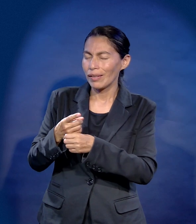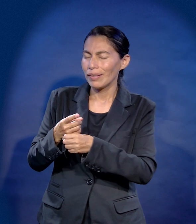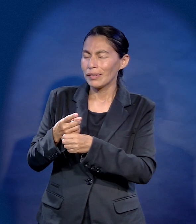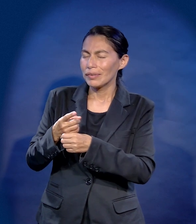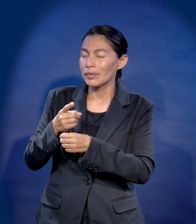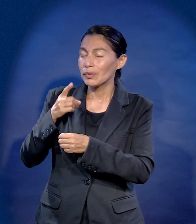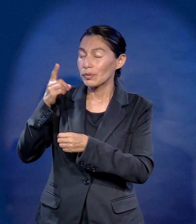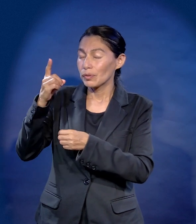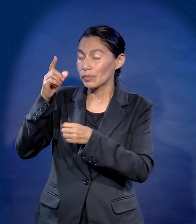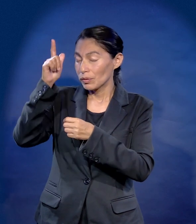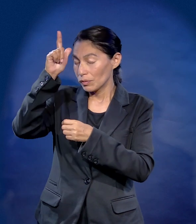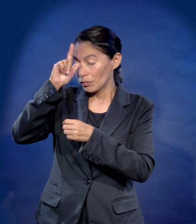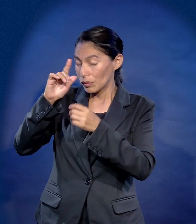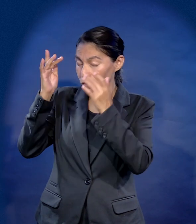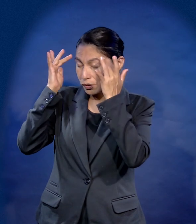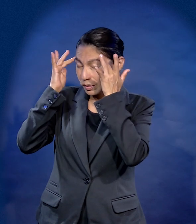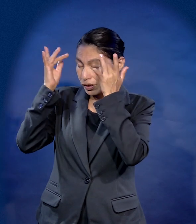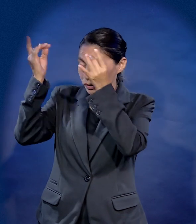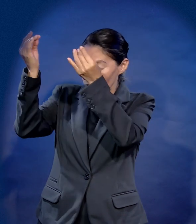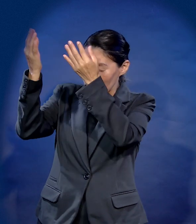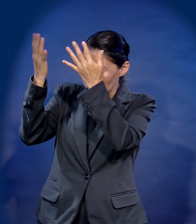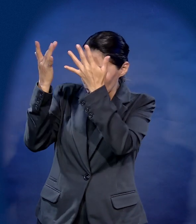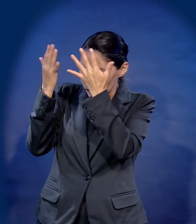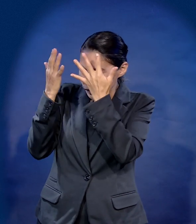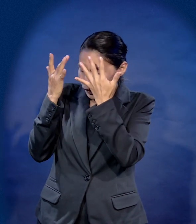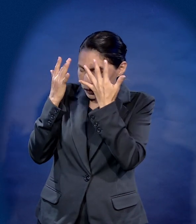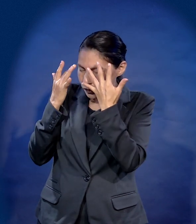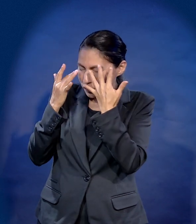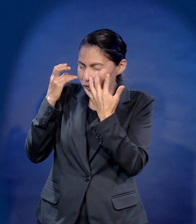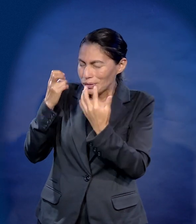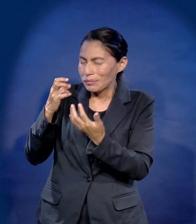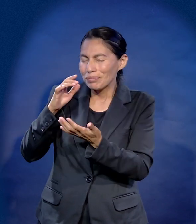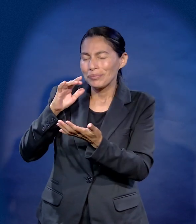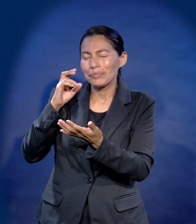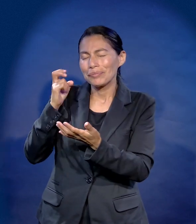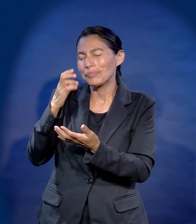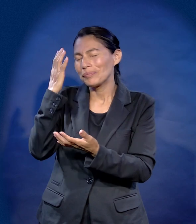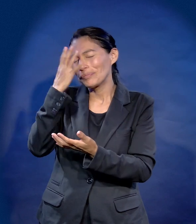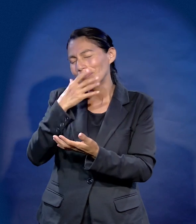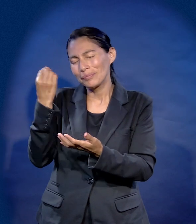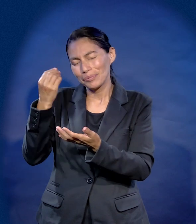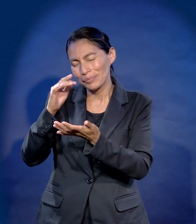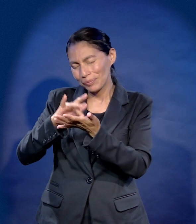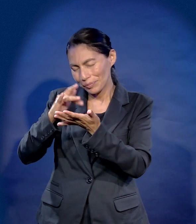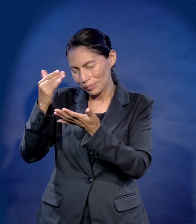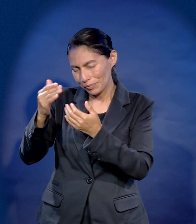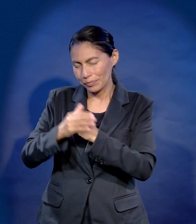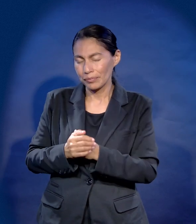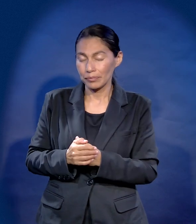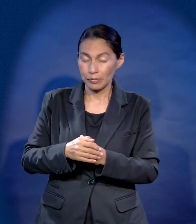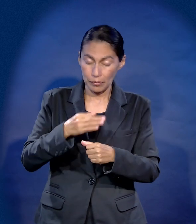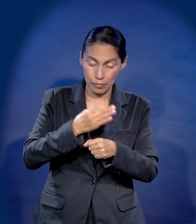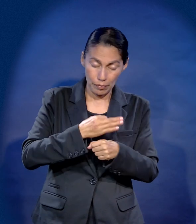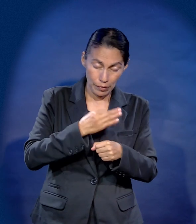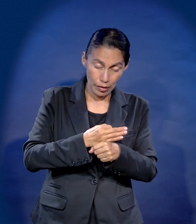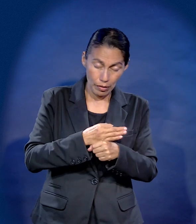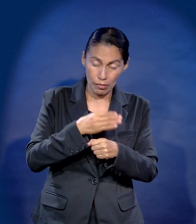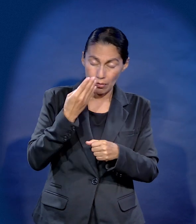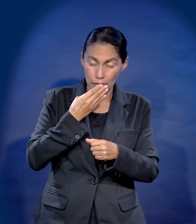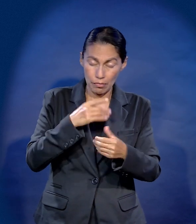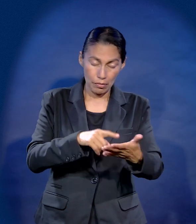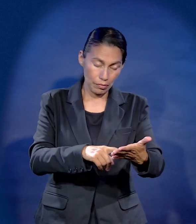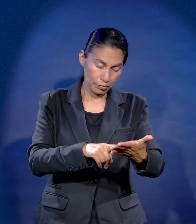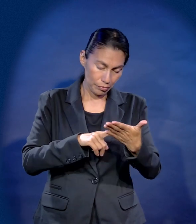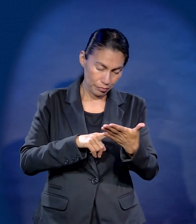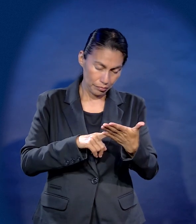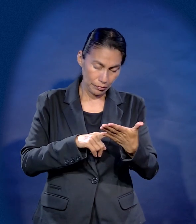de recibir el maravilloso regalo de tu Santo Espíritu. Por eso, en esta tarde, Señor, conforme